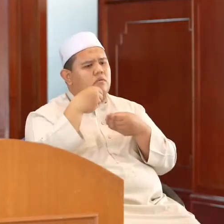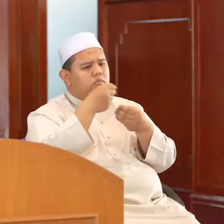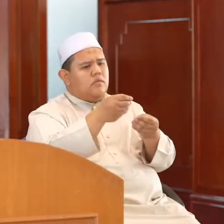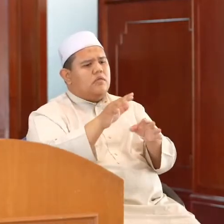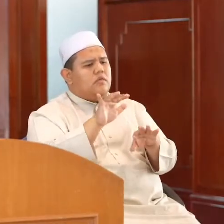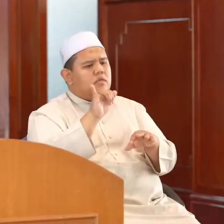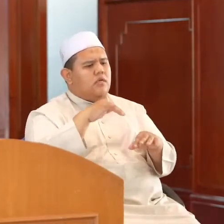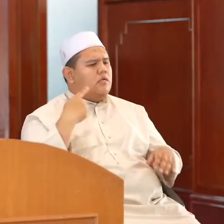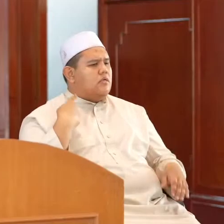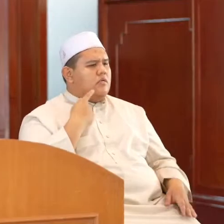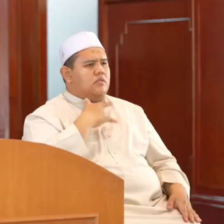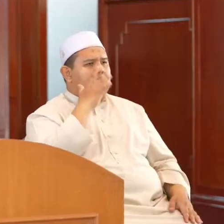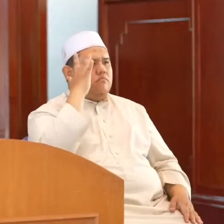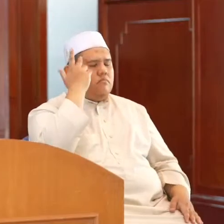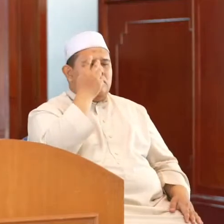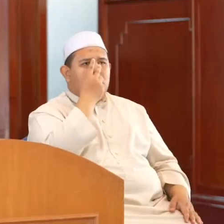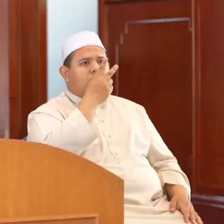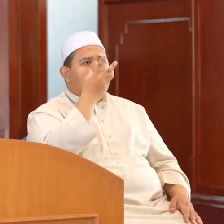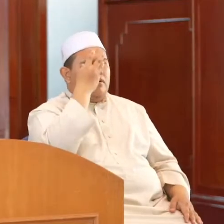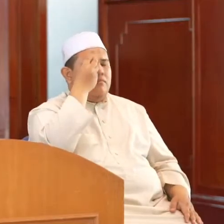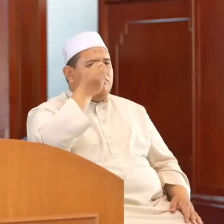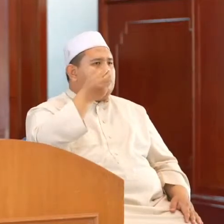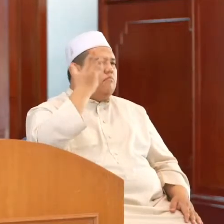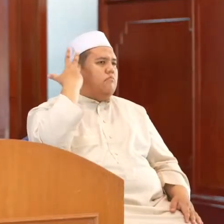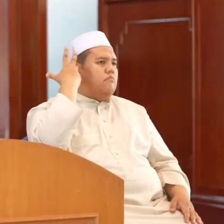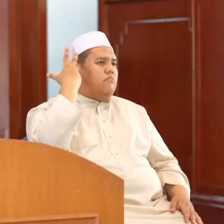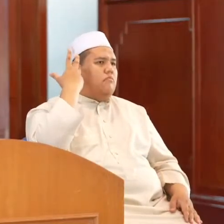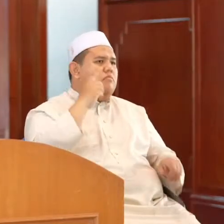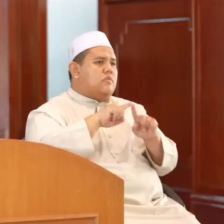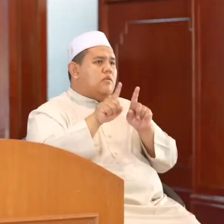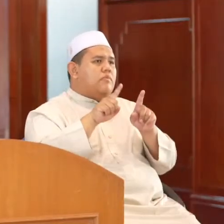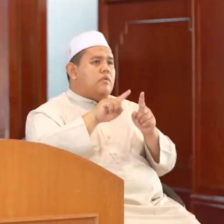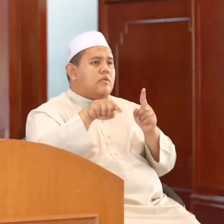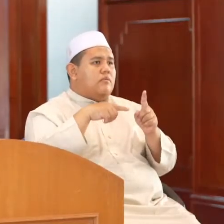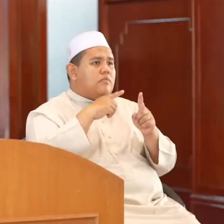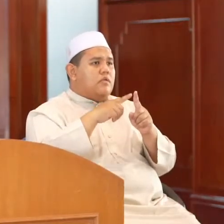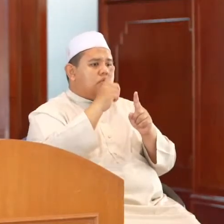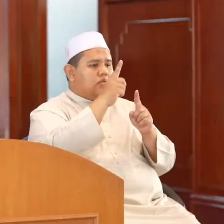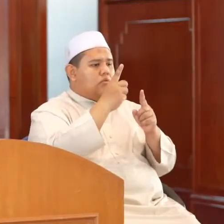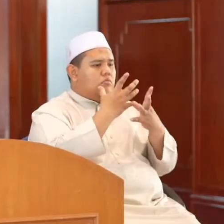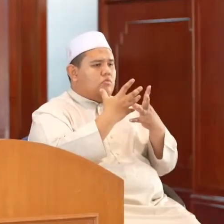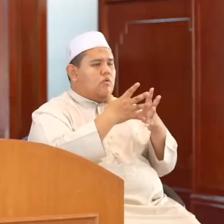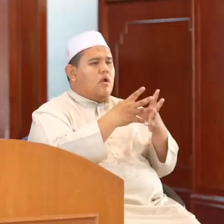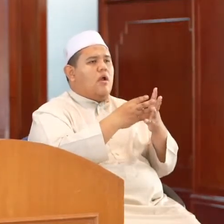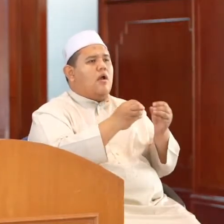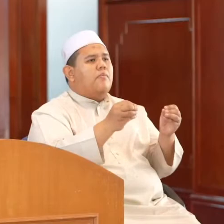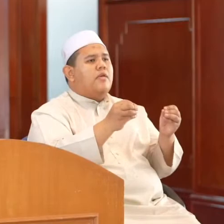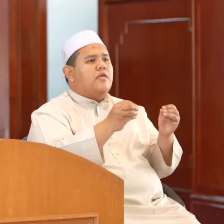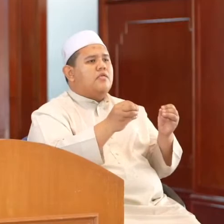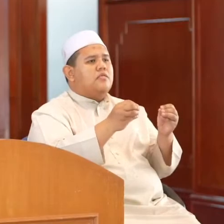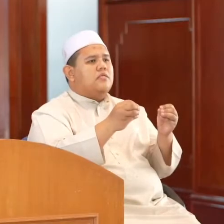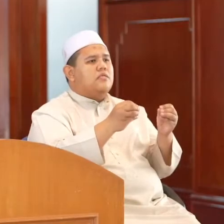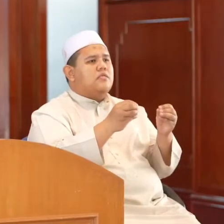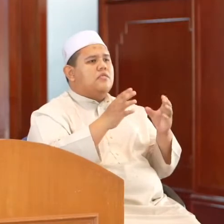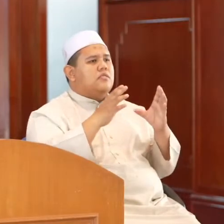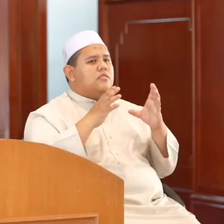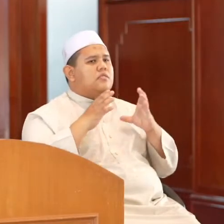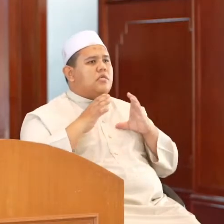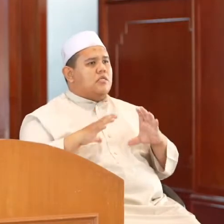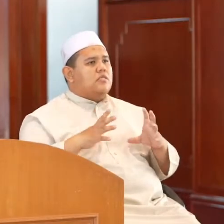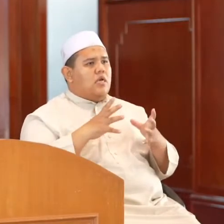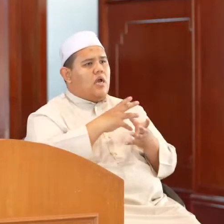yang kita tak sedar. Tapi bila satu sahaja cacat, dia